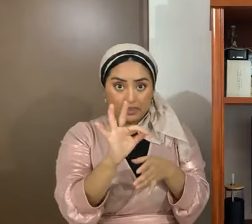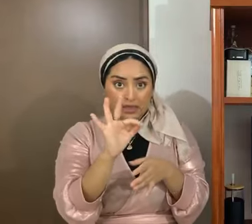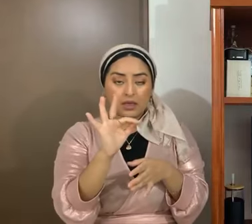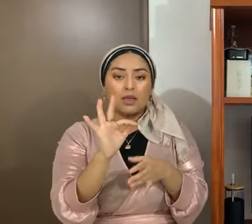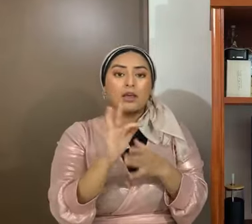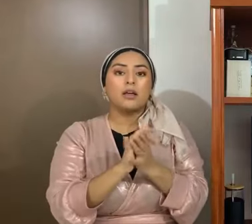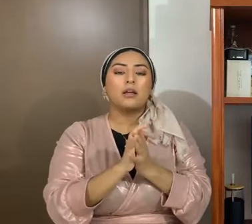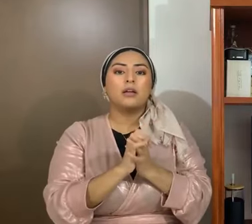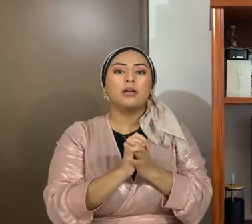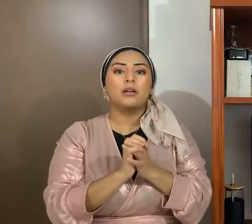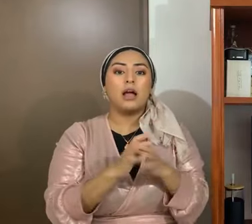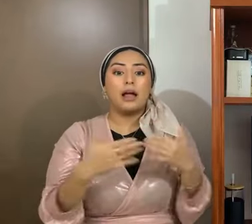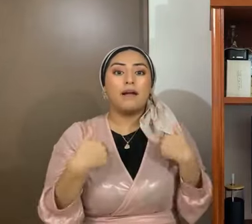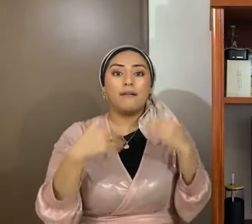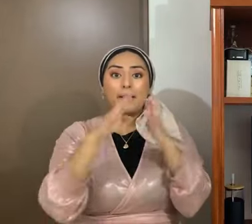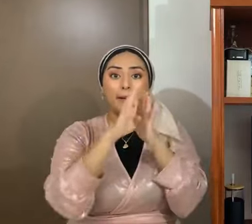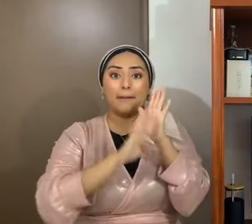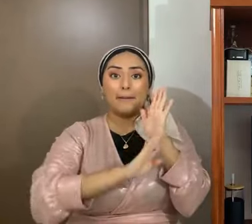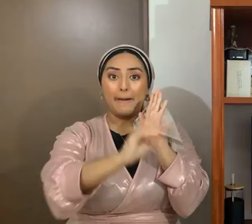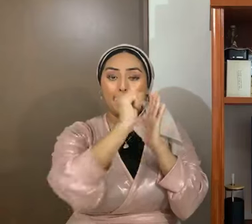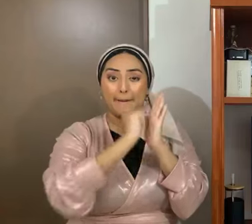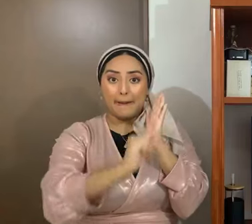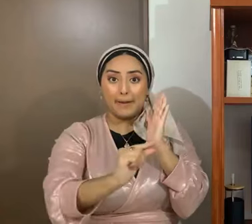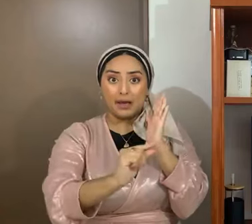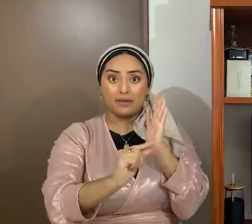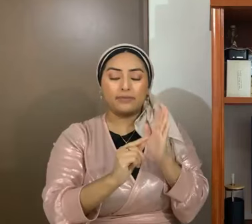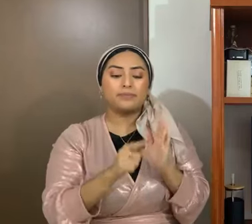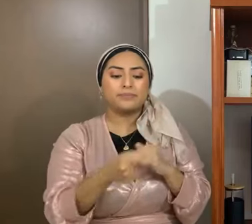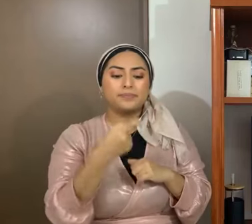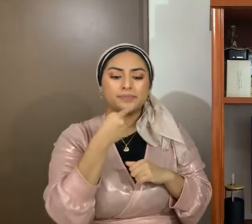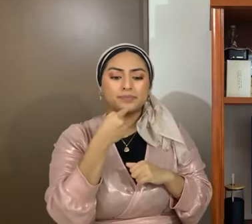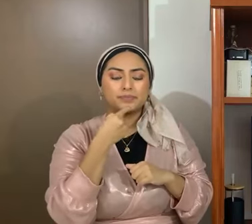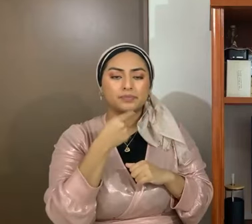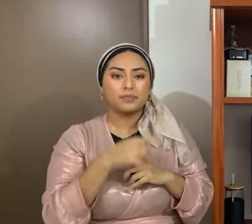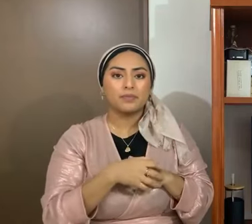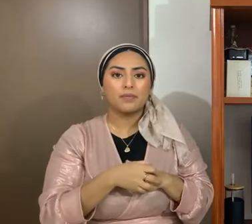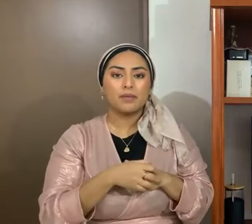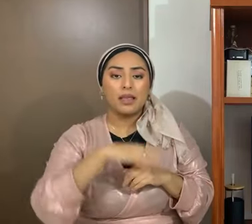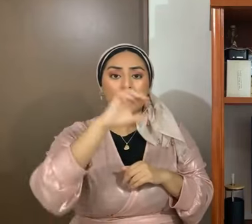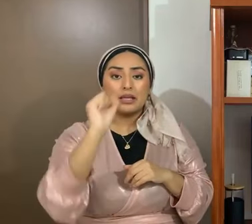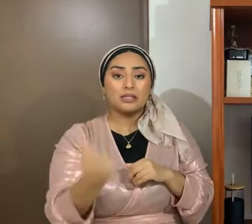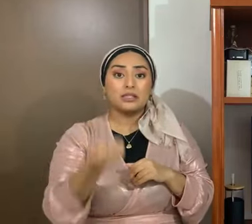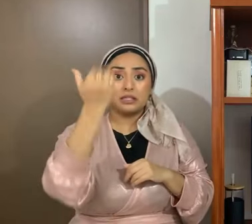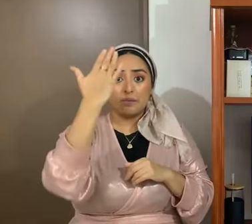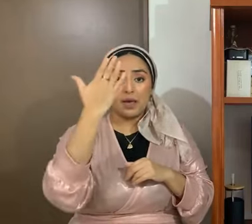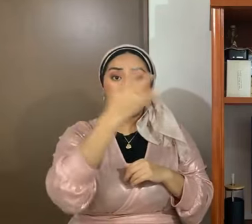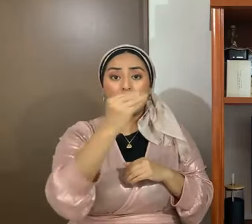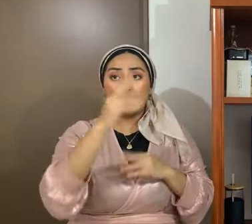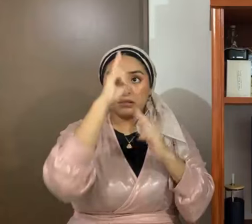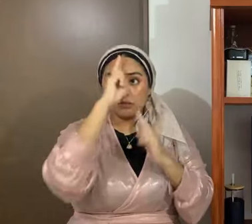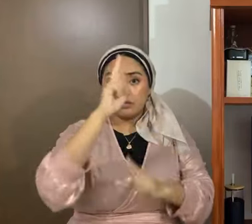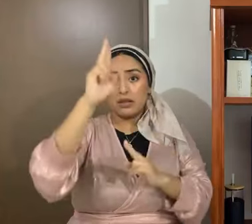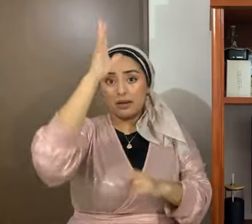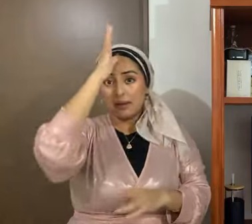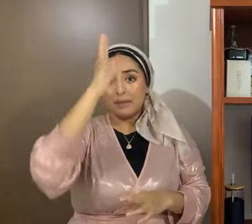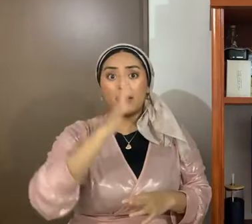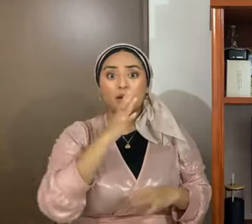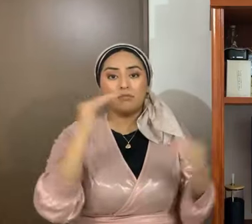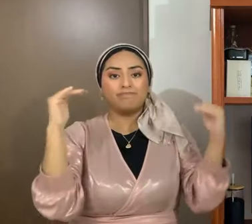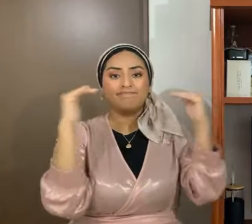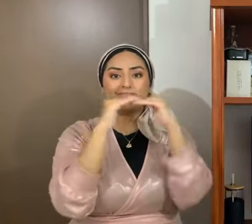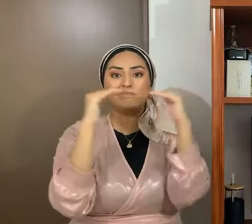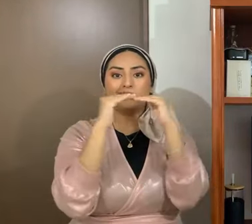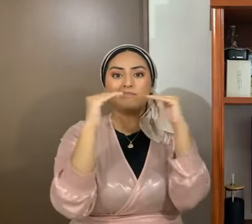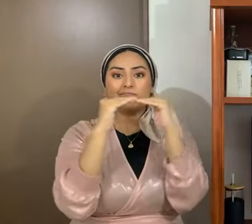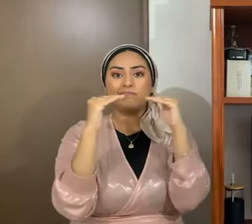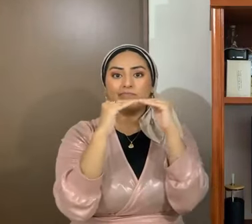mal, hay una cita, permítanme, vamos a verla. Dice ahí, por ejemplo, que el Shabbat y honrar a los padres está al